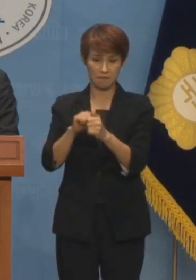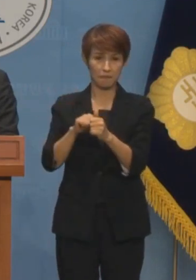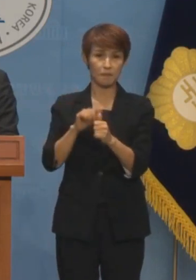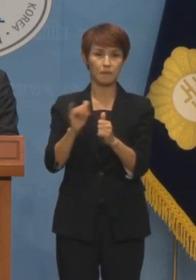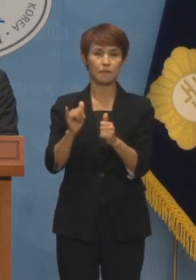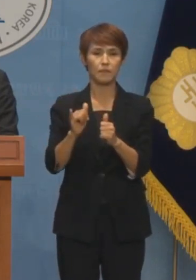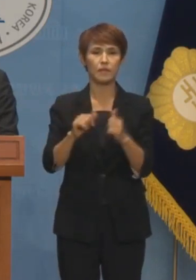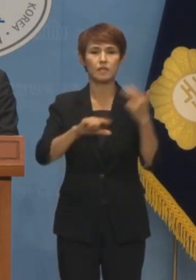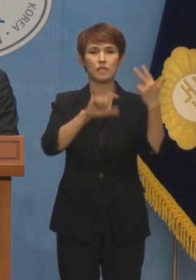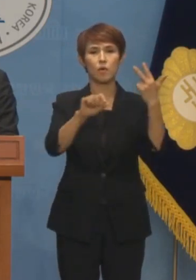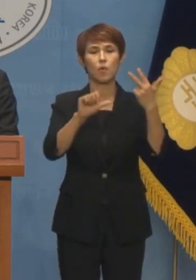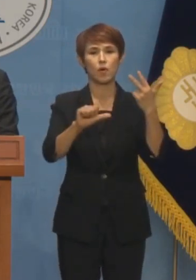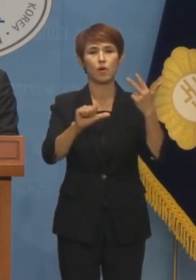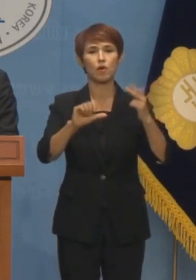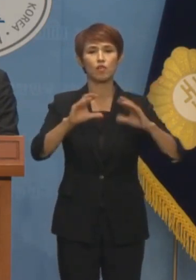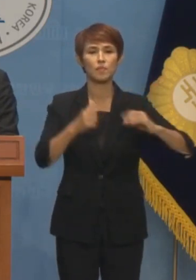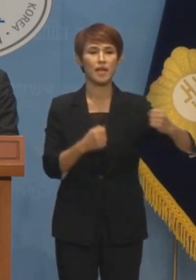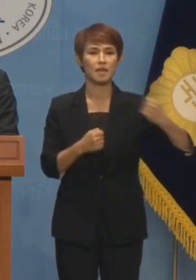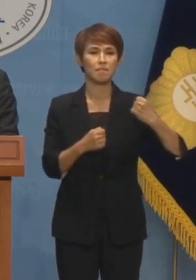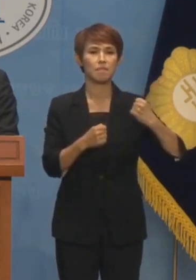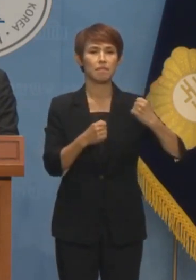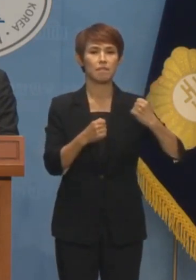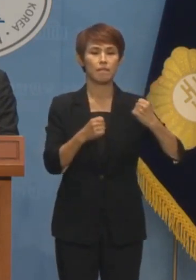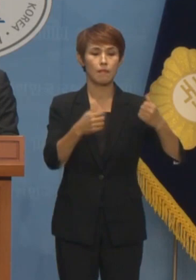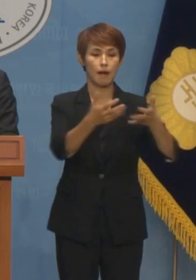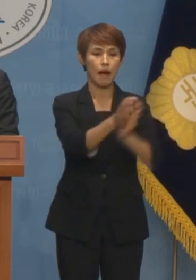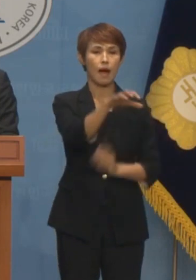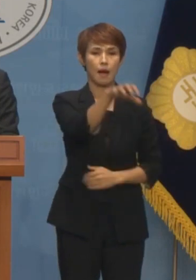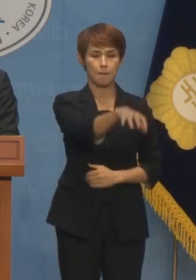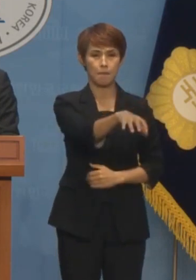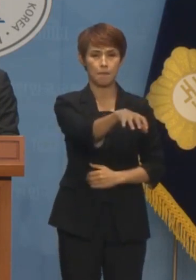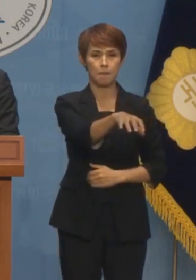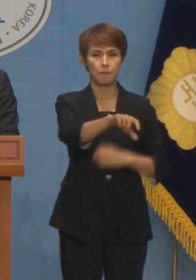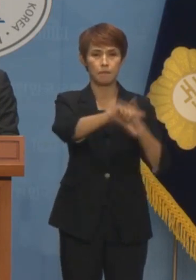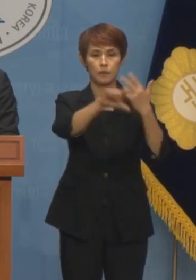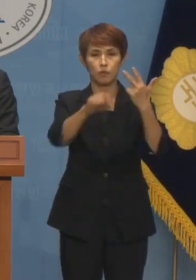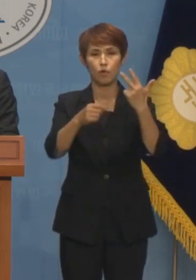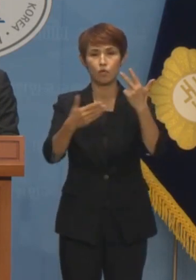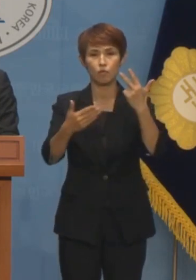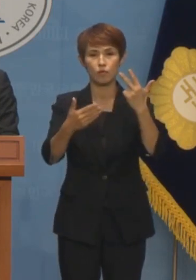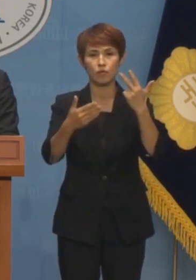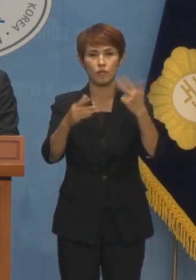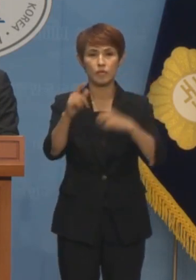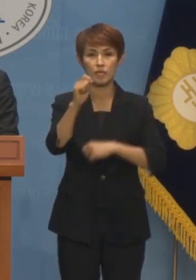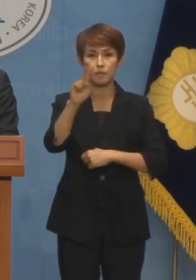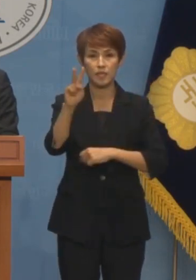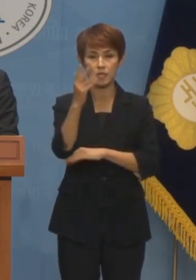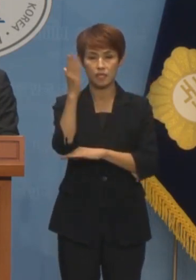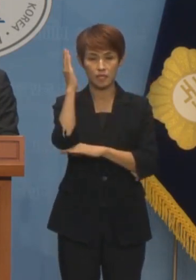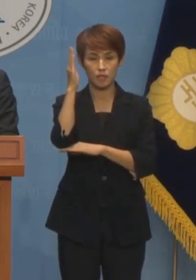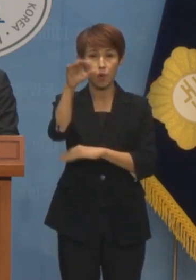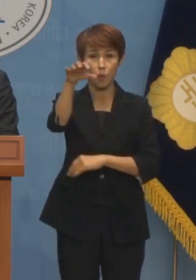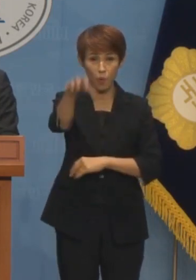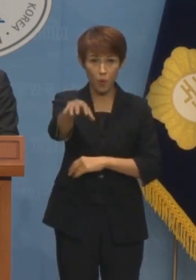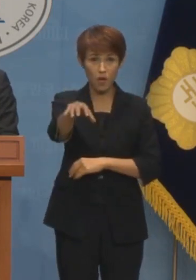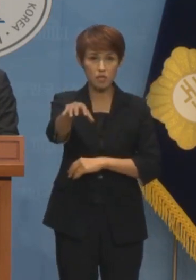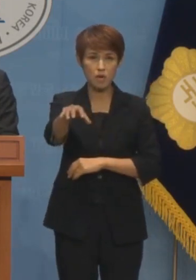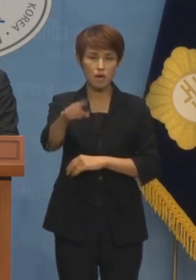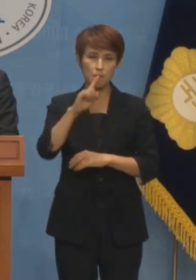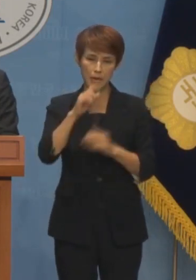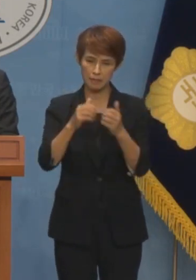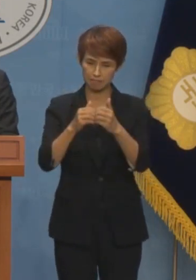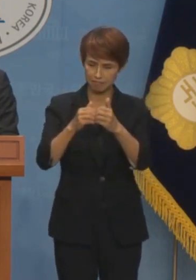5일 국민의힘 당사 앞과 7월 9일 TV조선 토론회장 앞에서 극심한